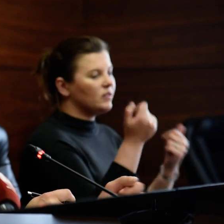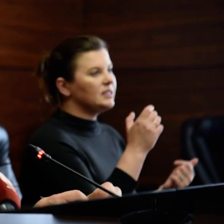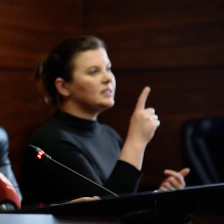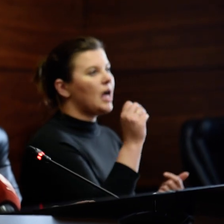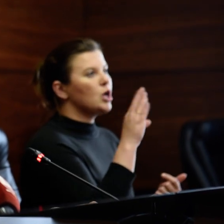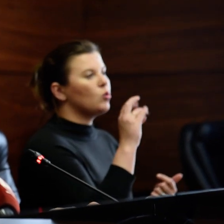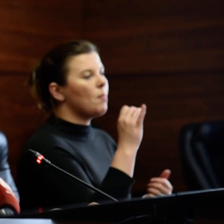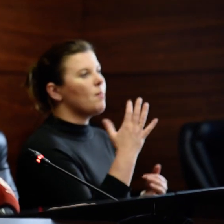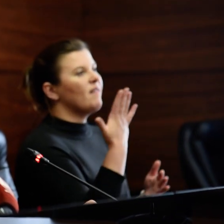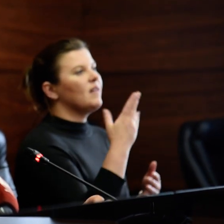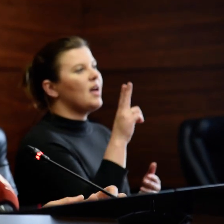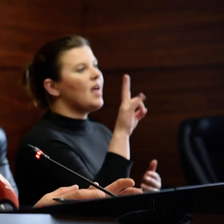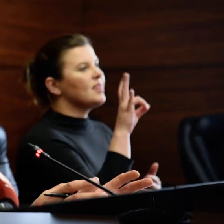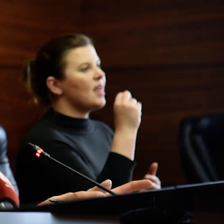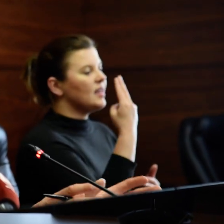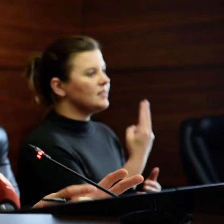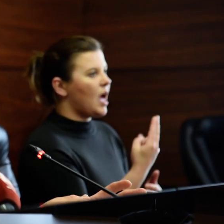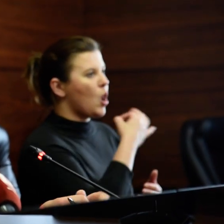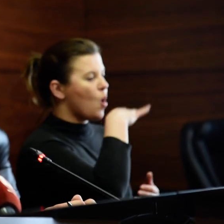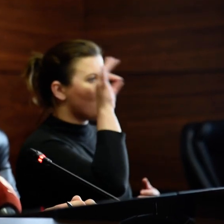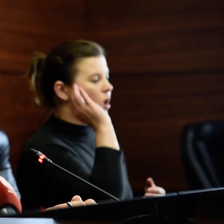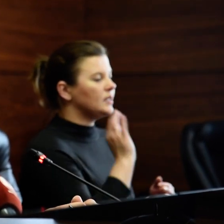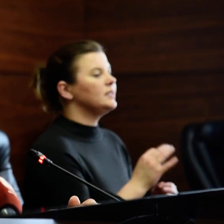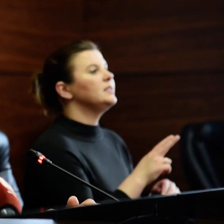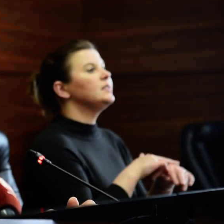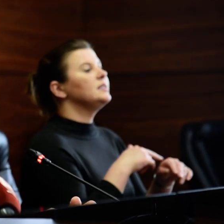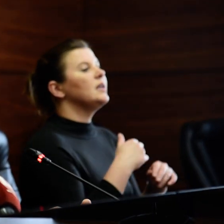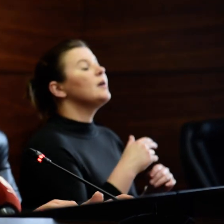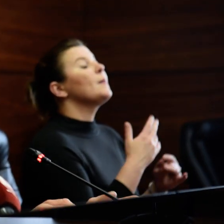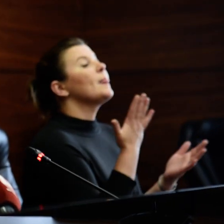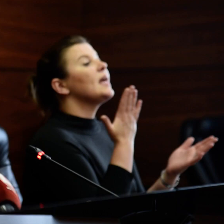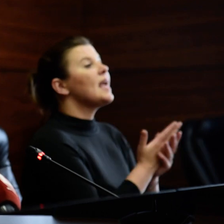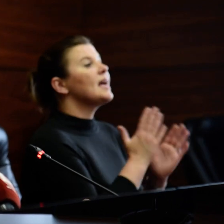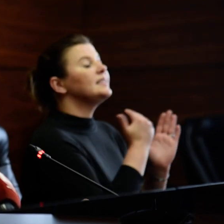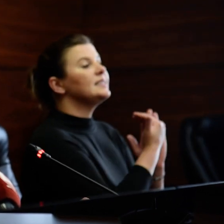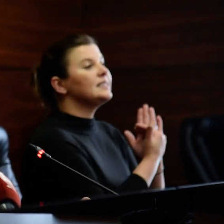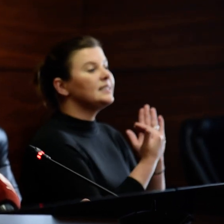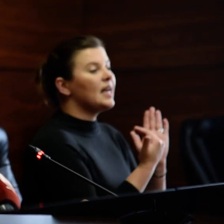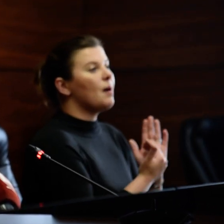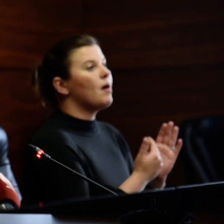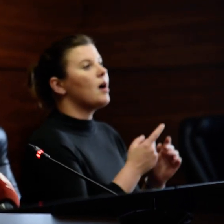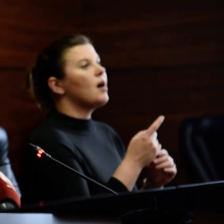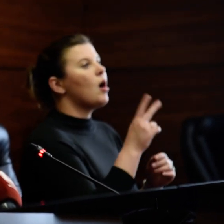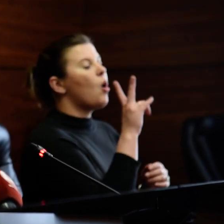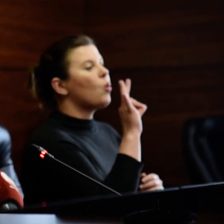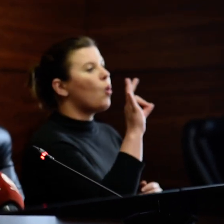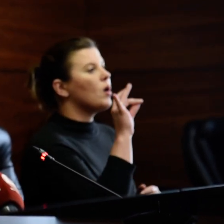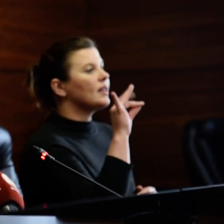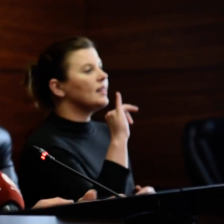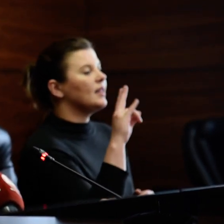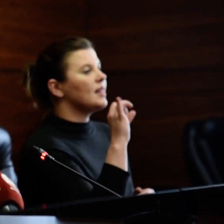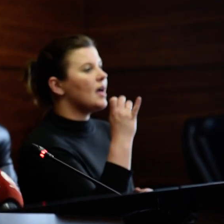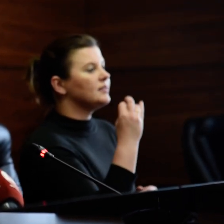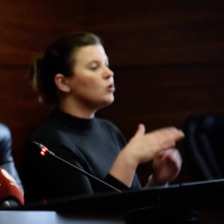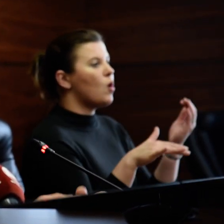Національній поліції. Є система координації, чергова диспетчерська система екстреної допомоги